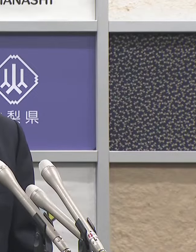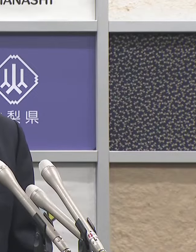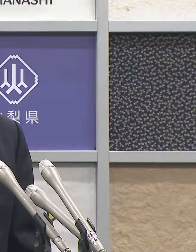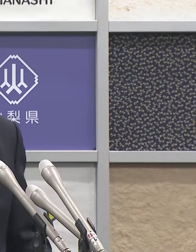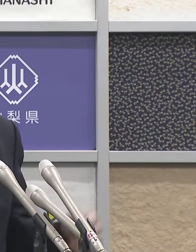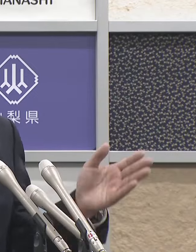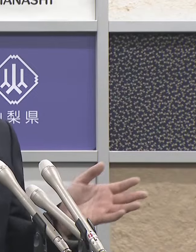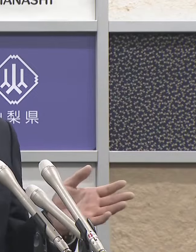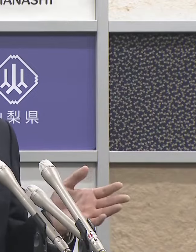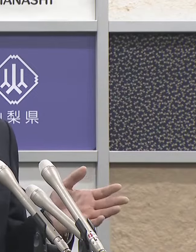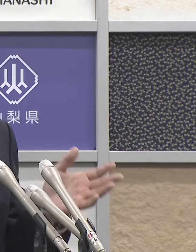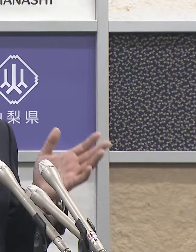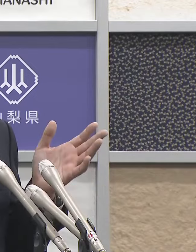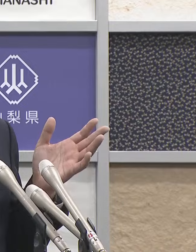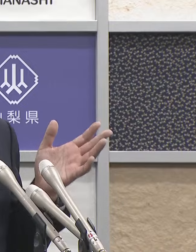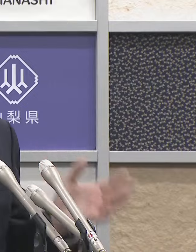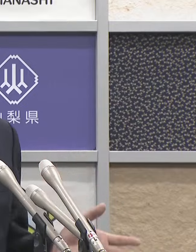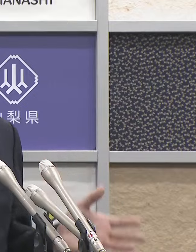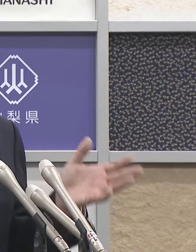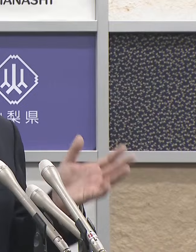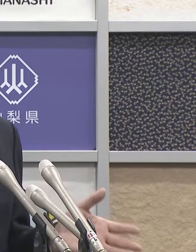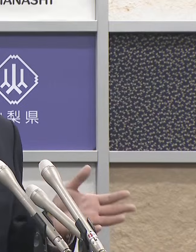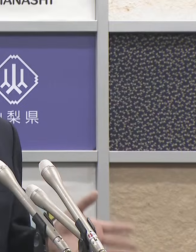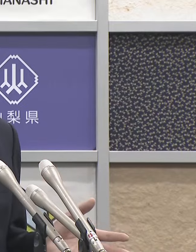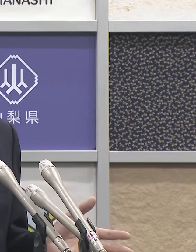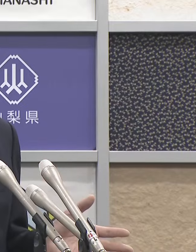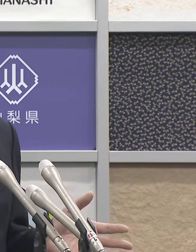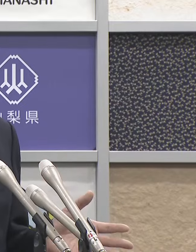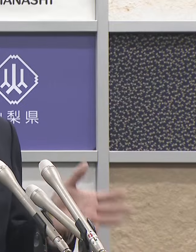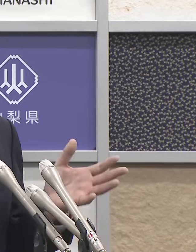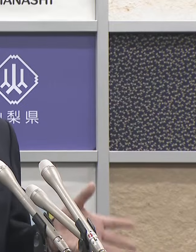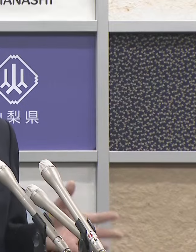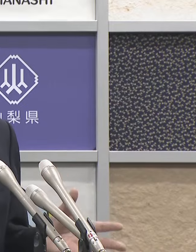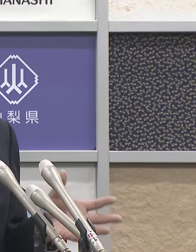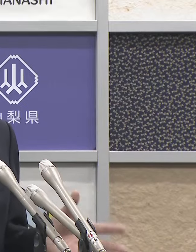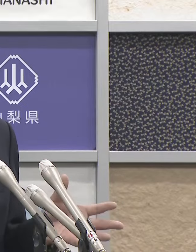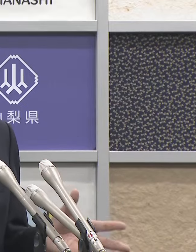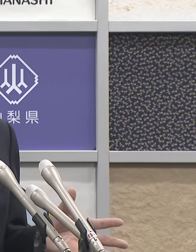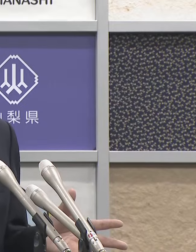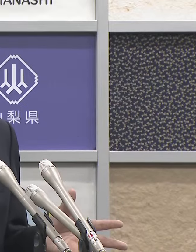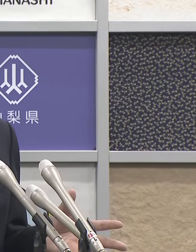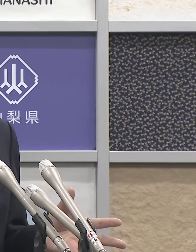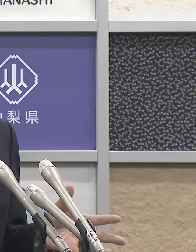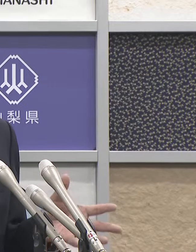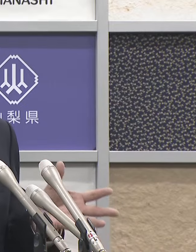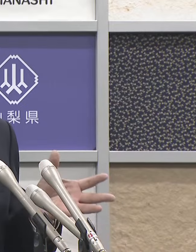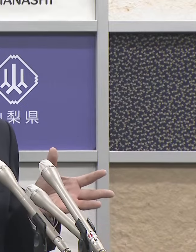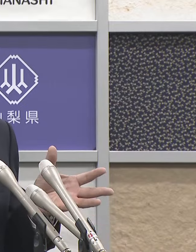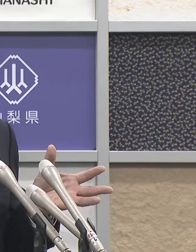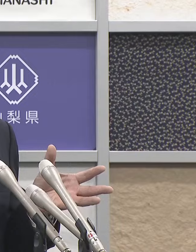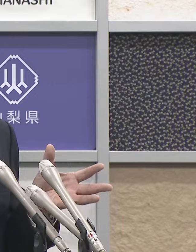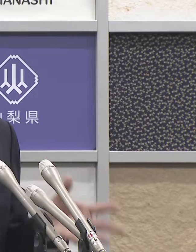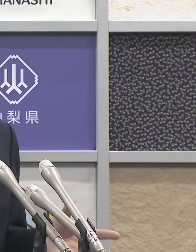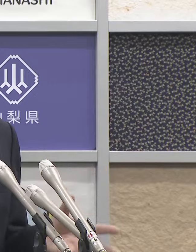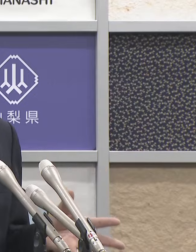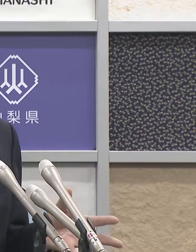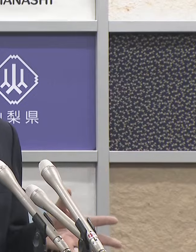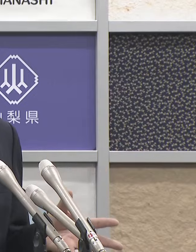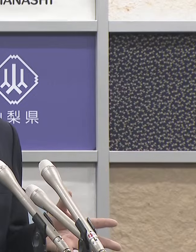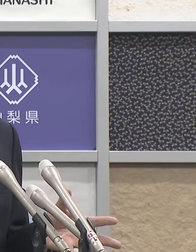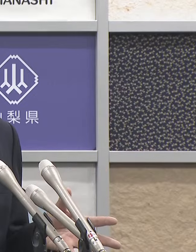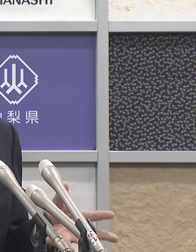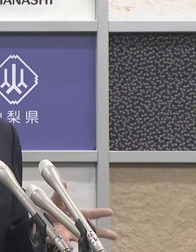まさに今おっしゃるように、火山を学んでもその働く場所が乏しいという